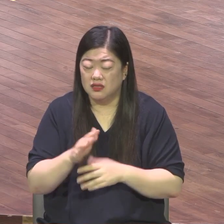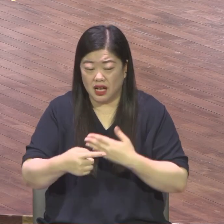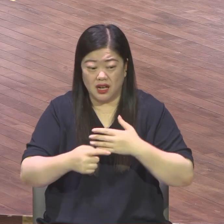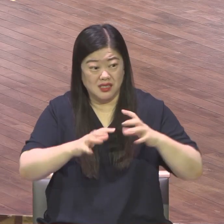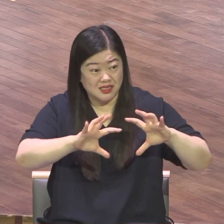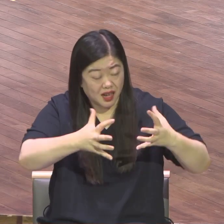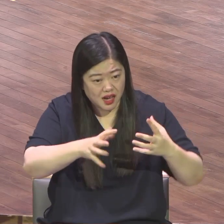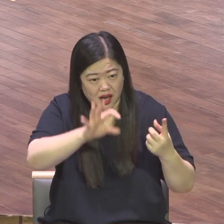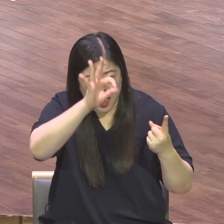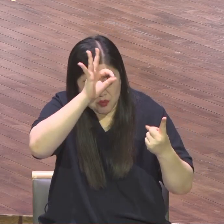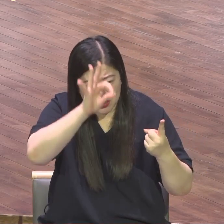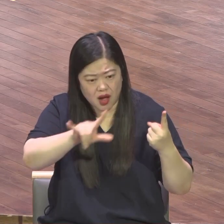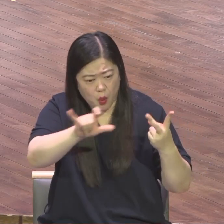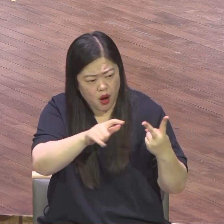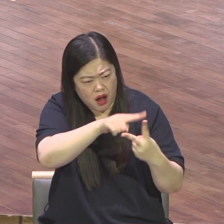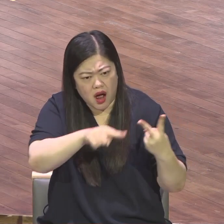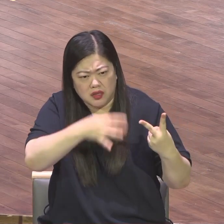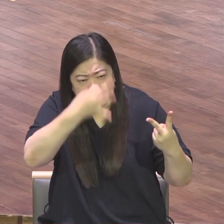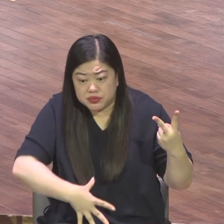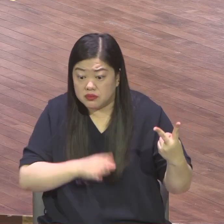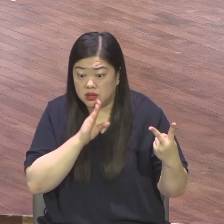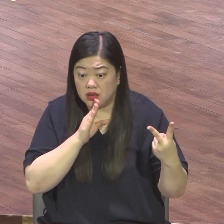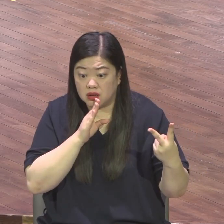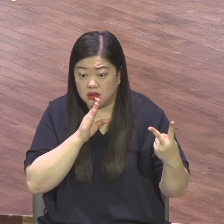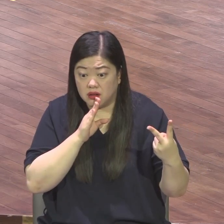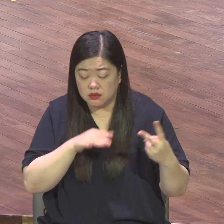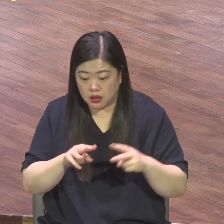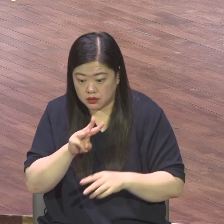품고 가든지 안 가든지 상관없이